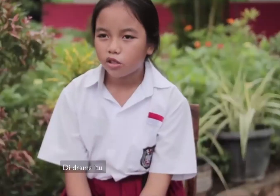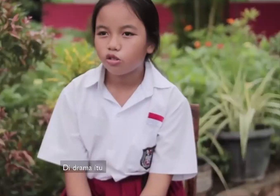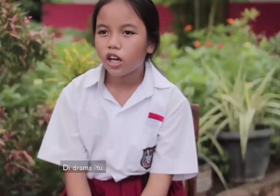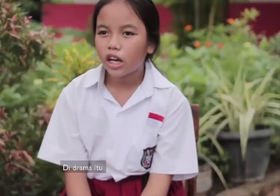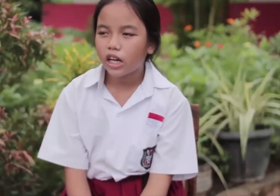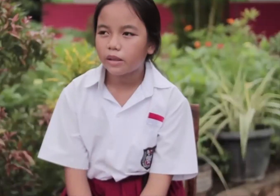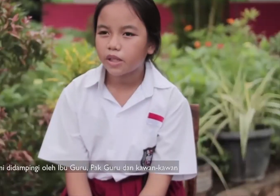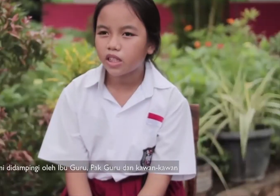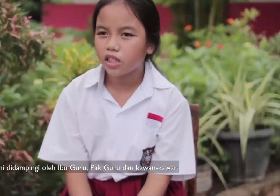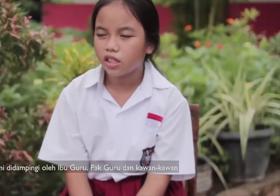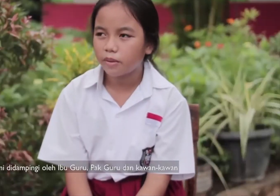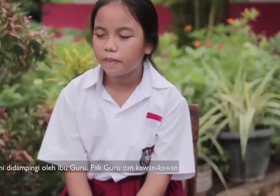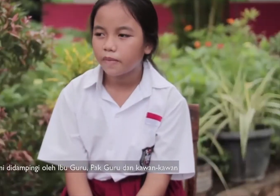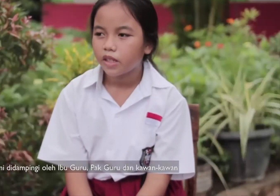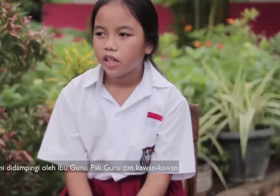Di drama itu